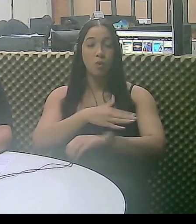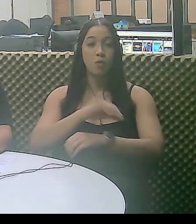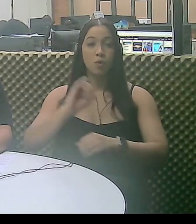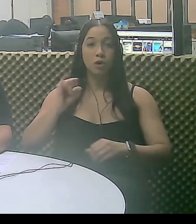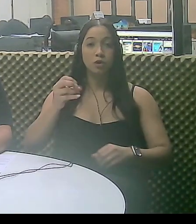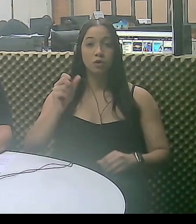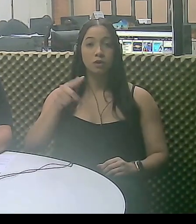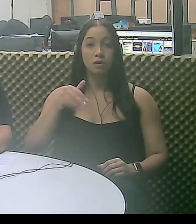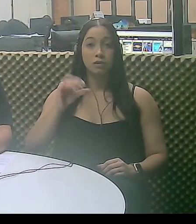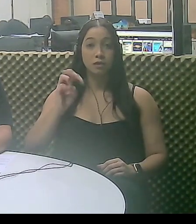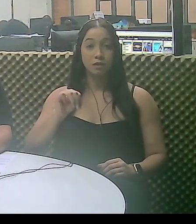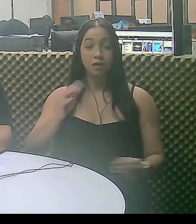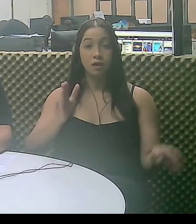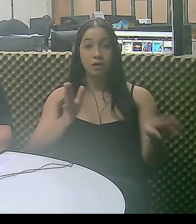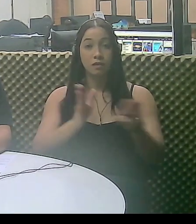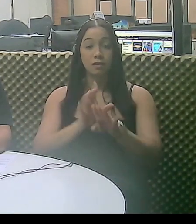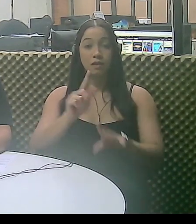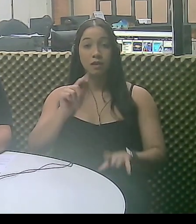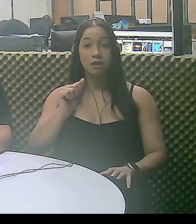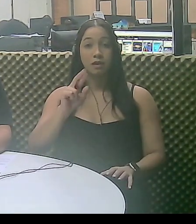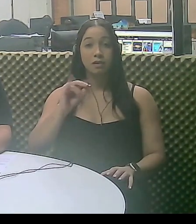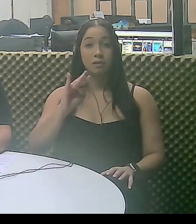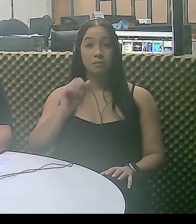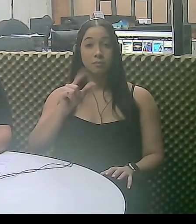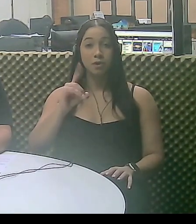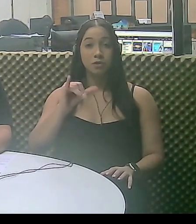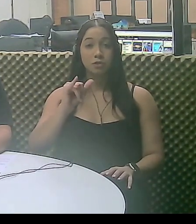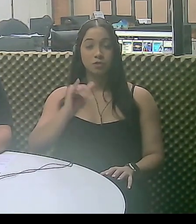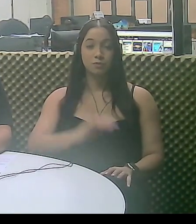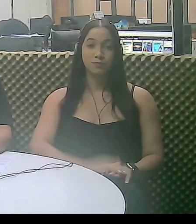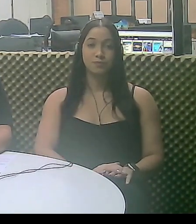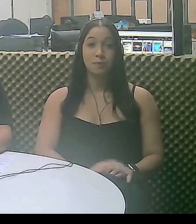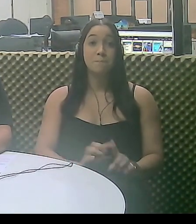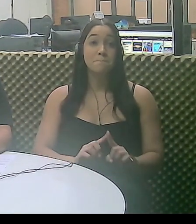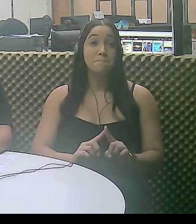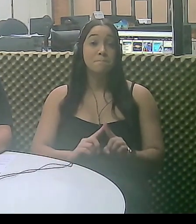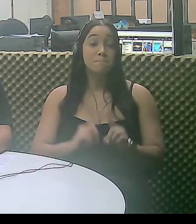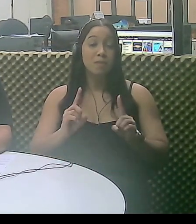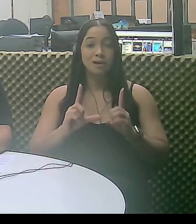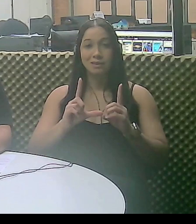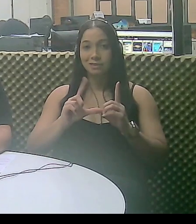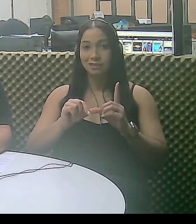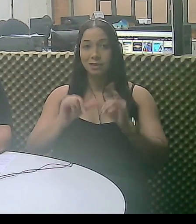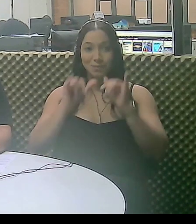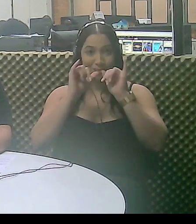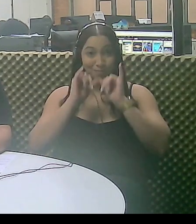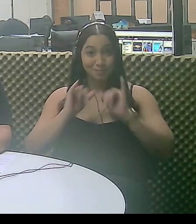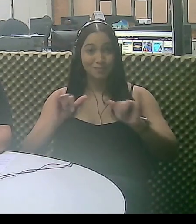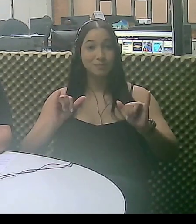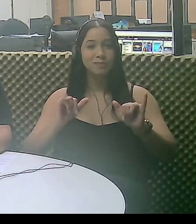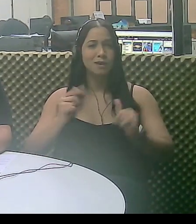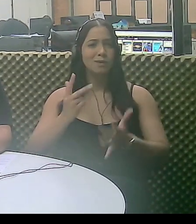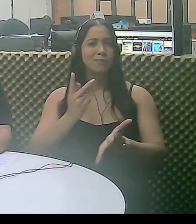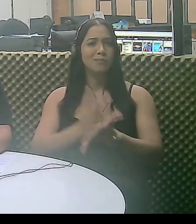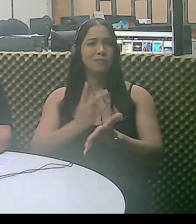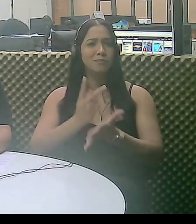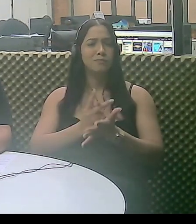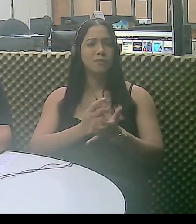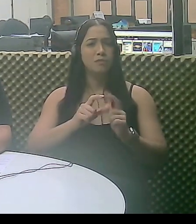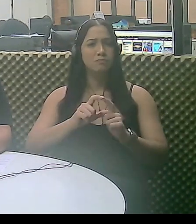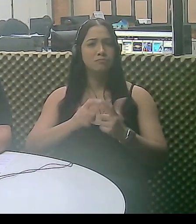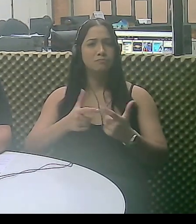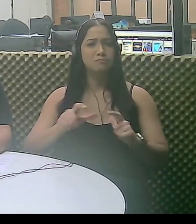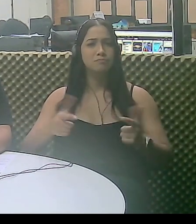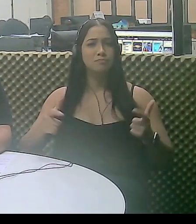Joaquim Roberto de Souza e Garibaldi Alves Vieira. No entanto, o DEMAI reforça que, mesmo com a ampliação da